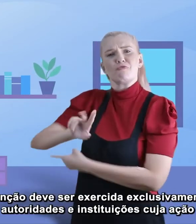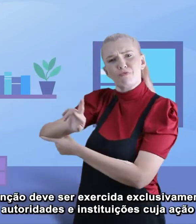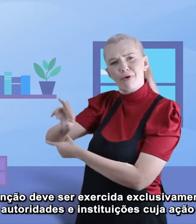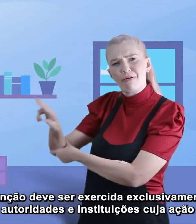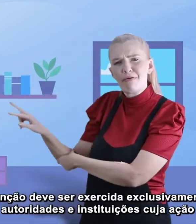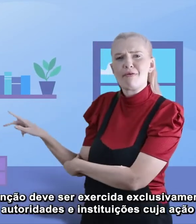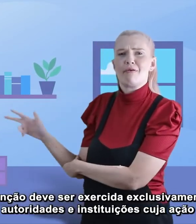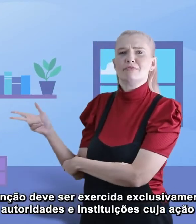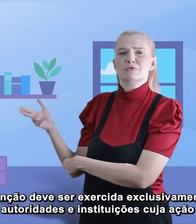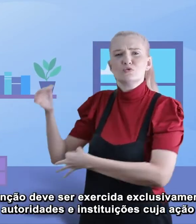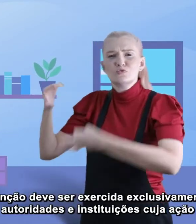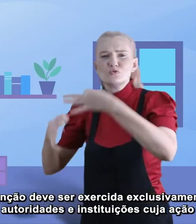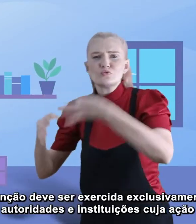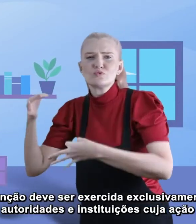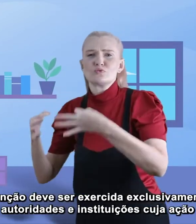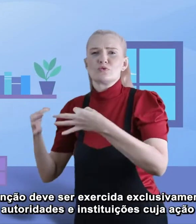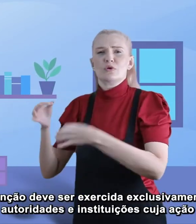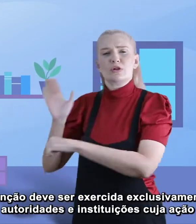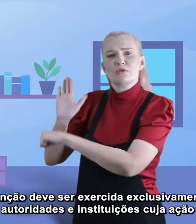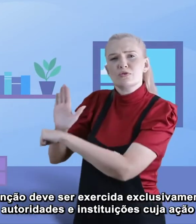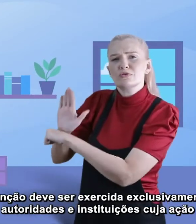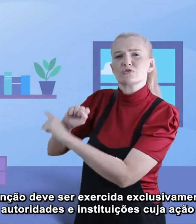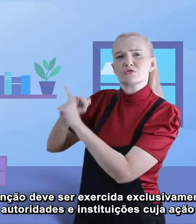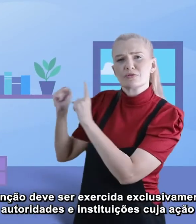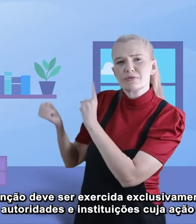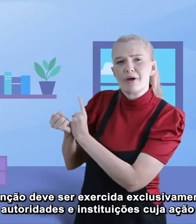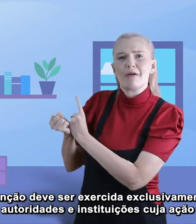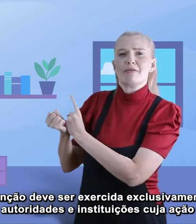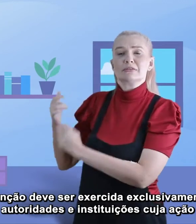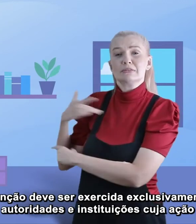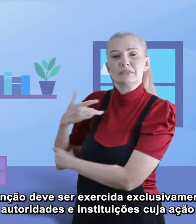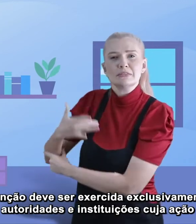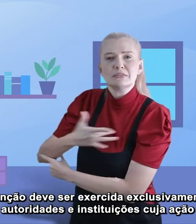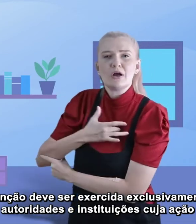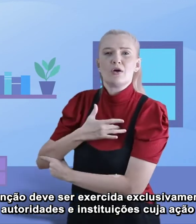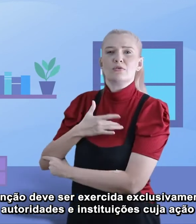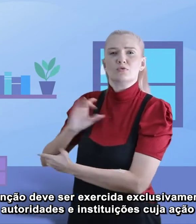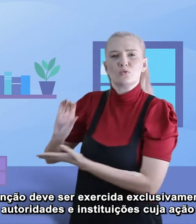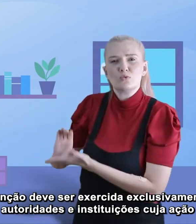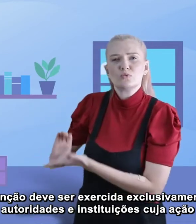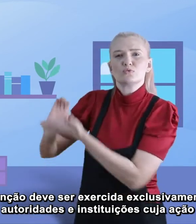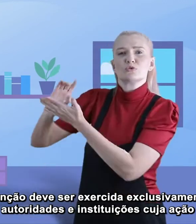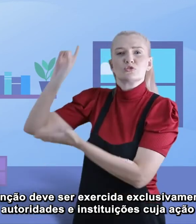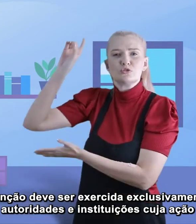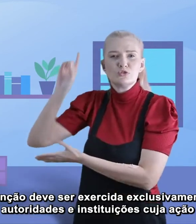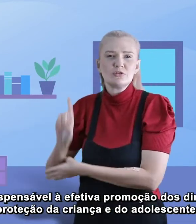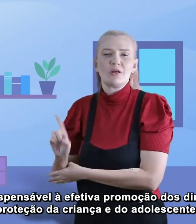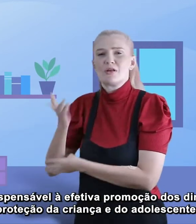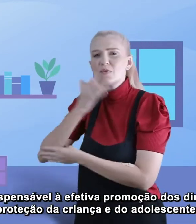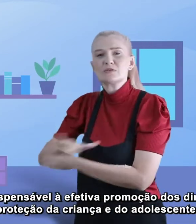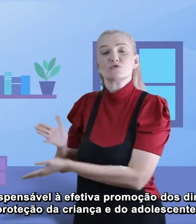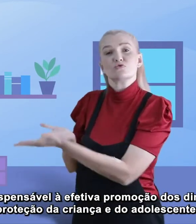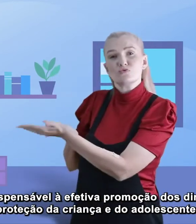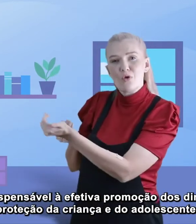A intervenção deve ser exercida exclusivamente pelas autoridades e instituições cuja ação seja indispensável